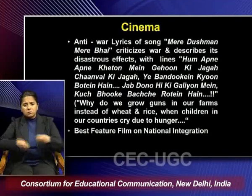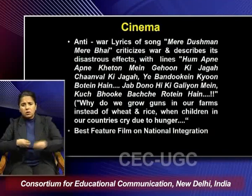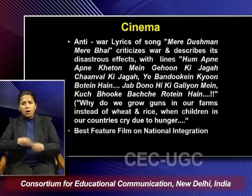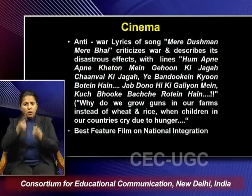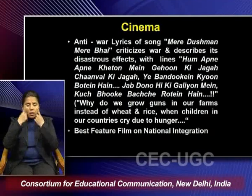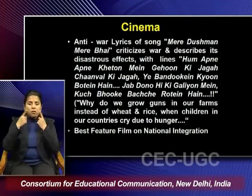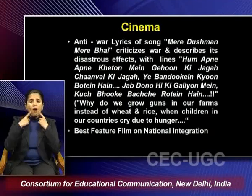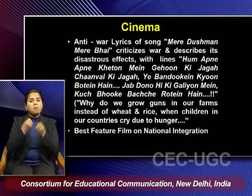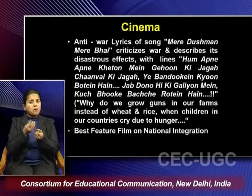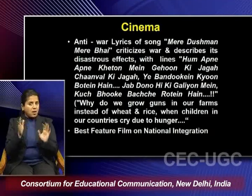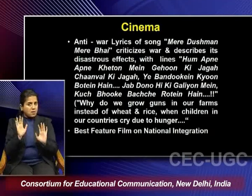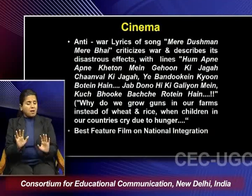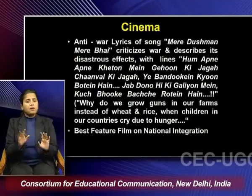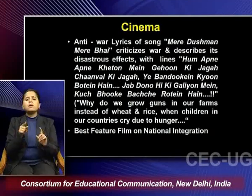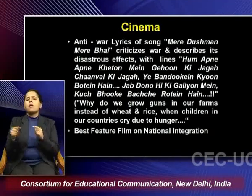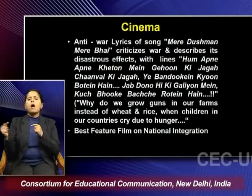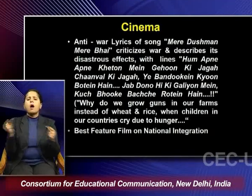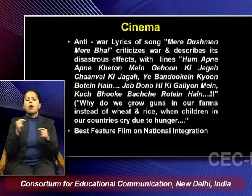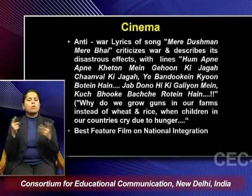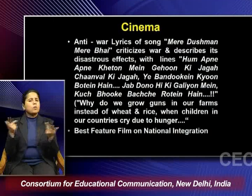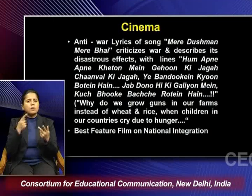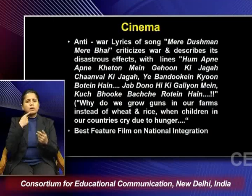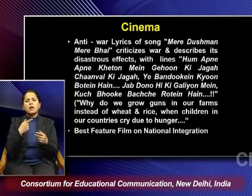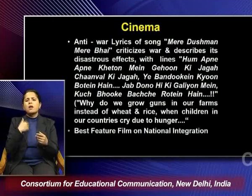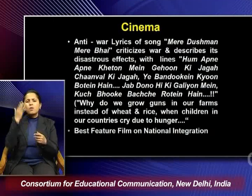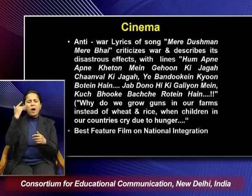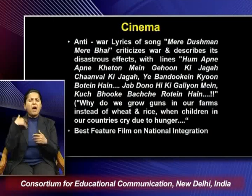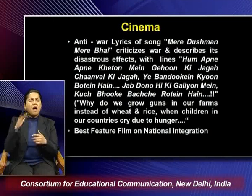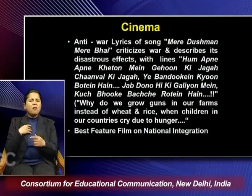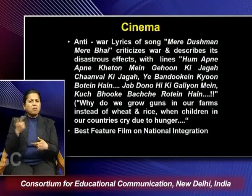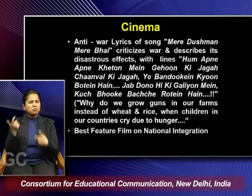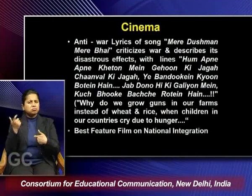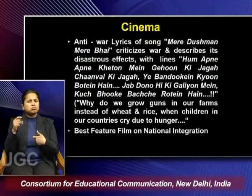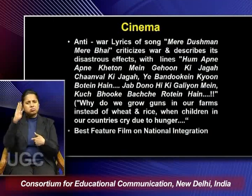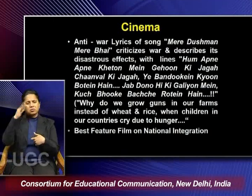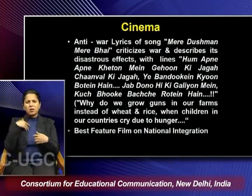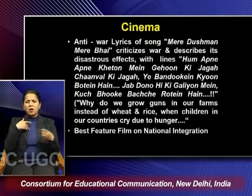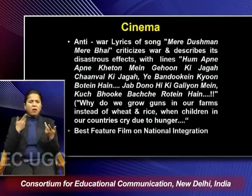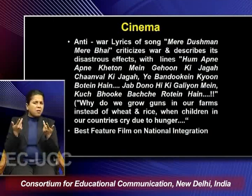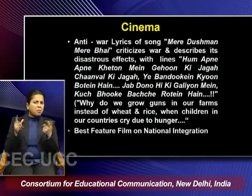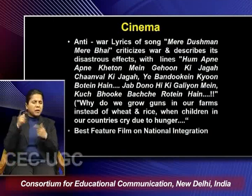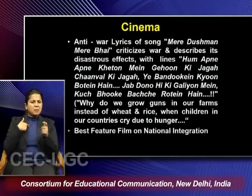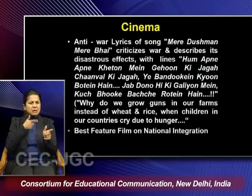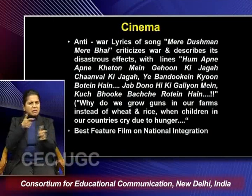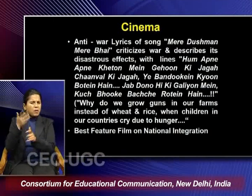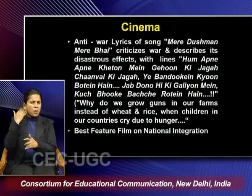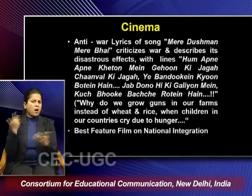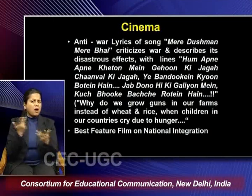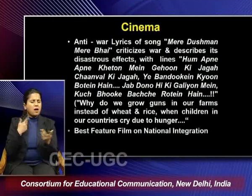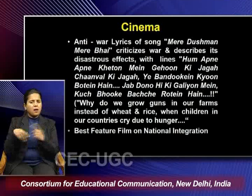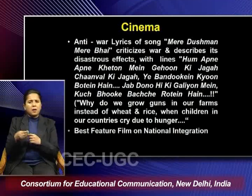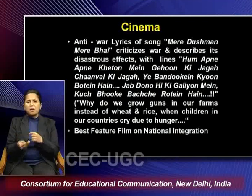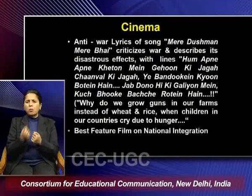हैं. So the argument is that why we are growing guns in our farms instead of wheat and the rice, which is